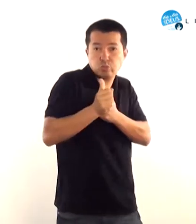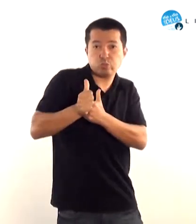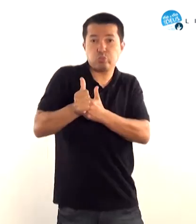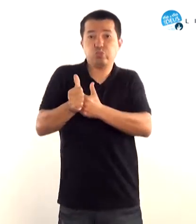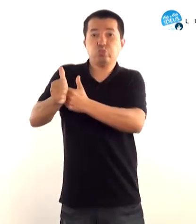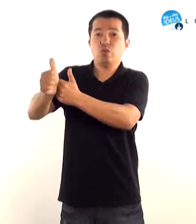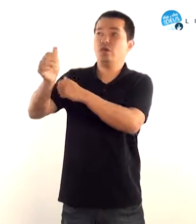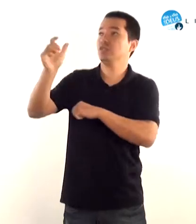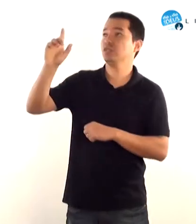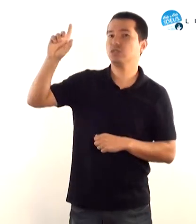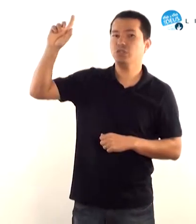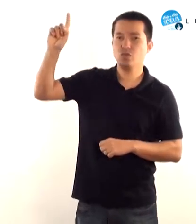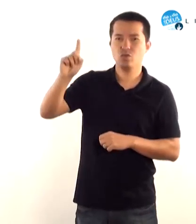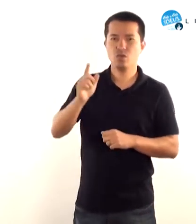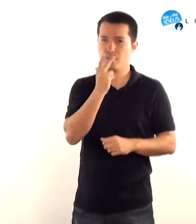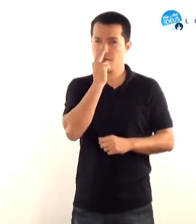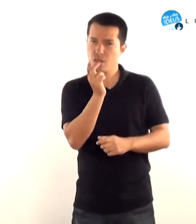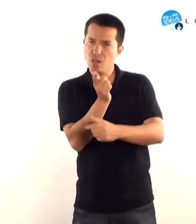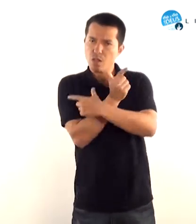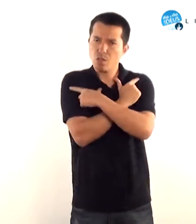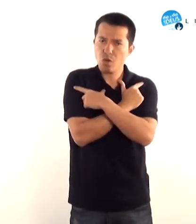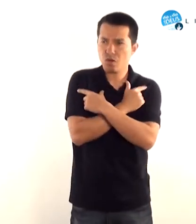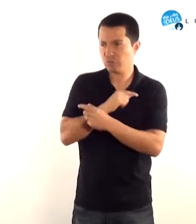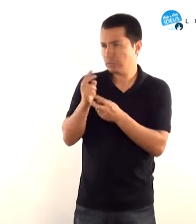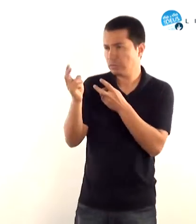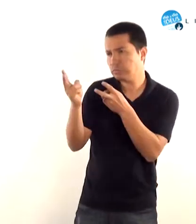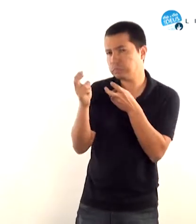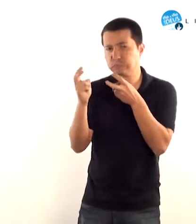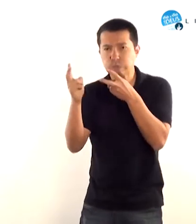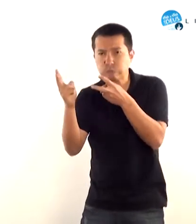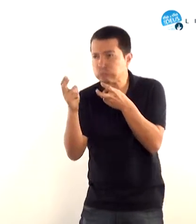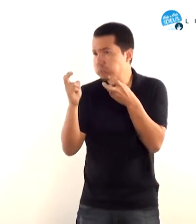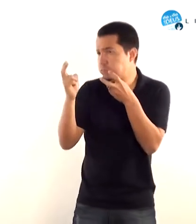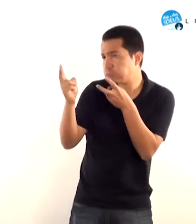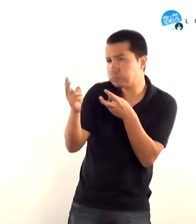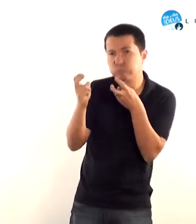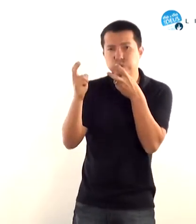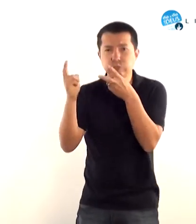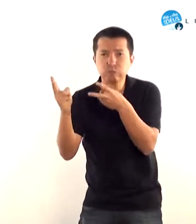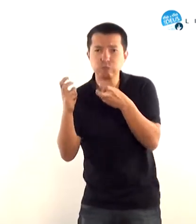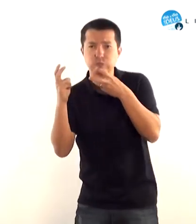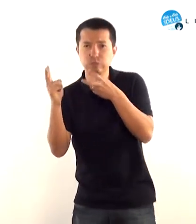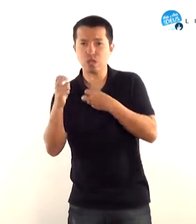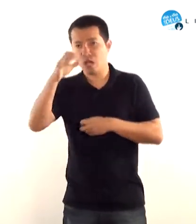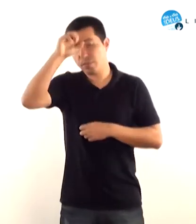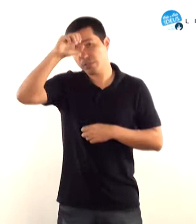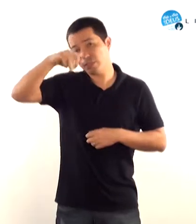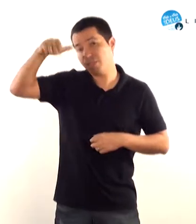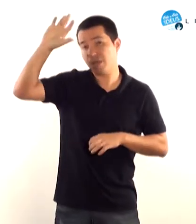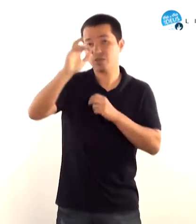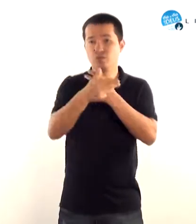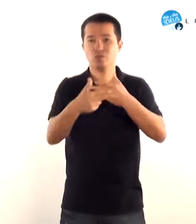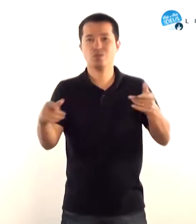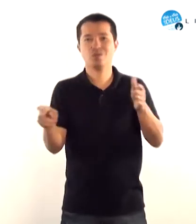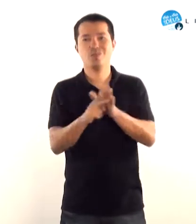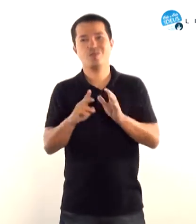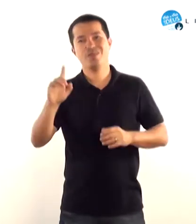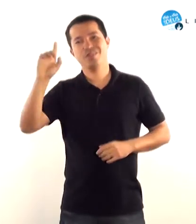nesse projeto de fé, e Ló está acompanhando tudo isso. E ele sabe que ele era um migrante, que não tinha nada, que